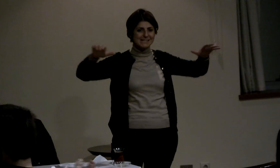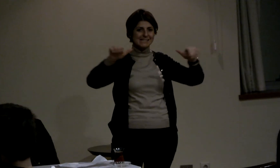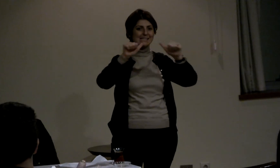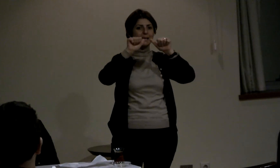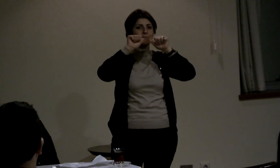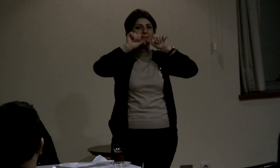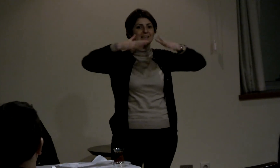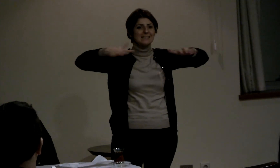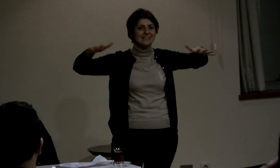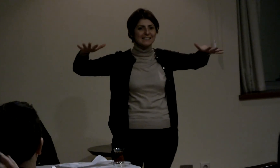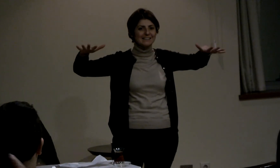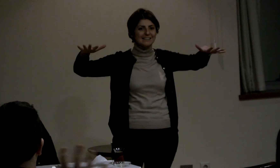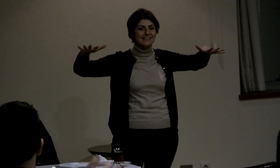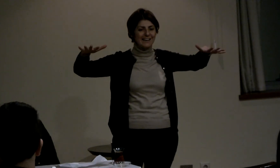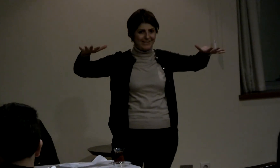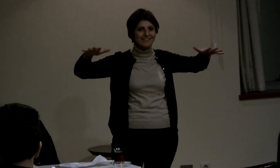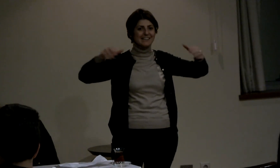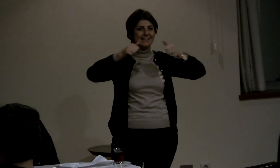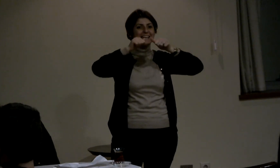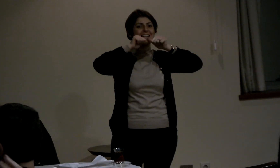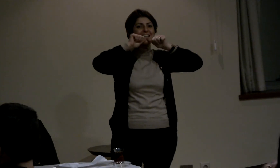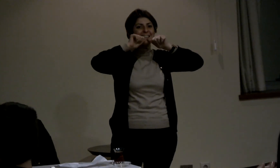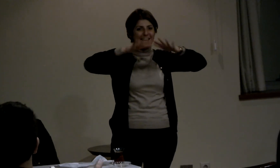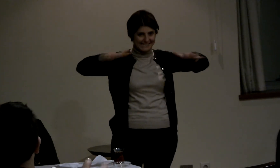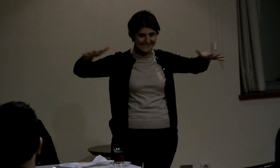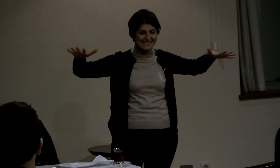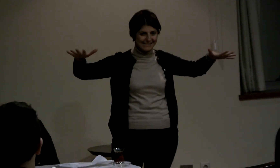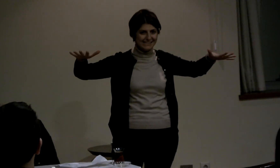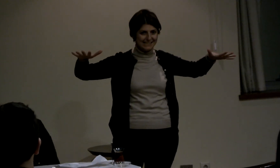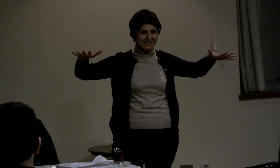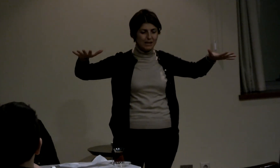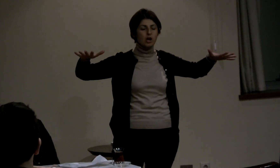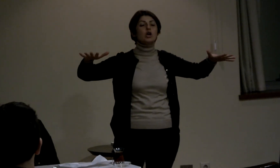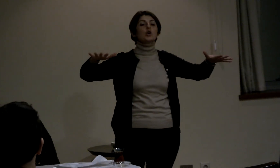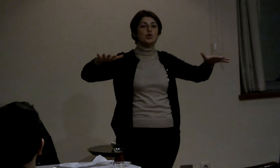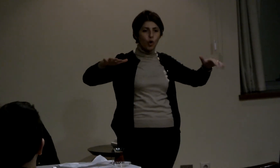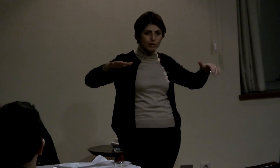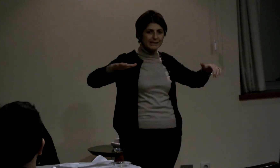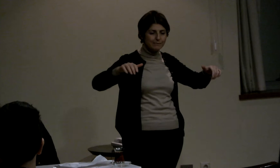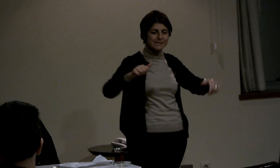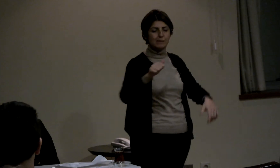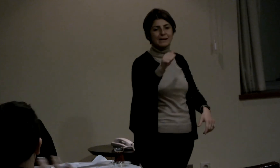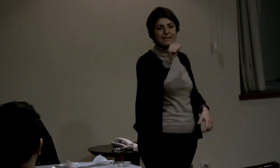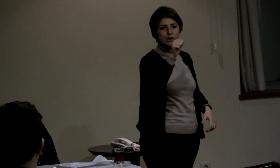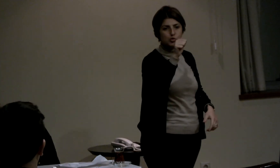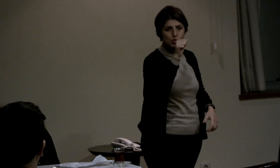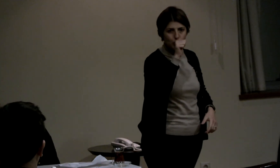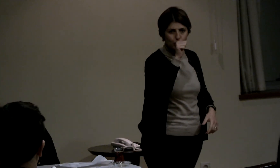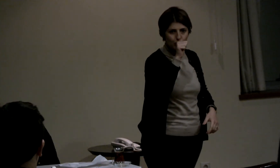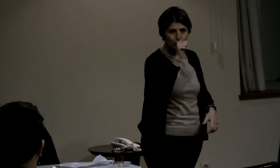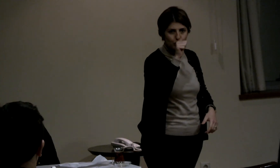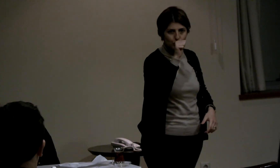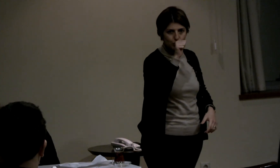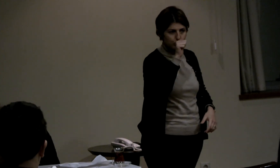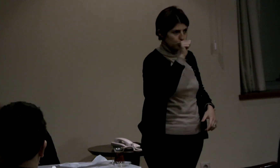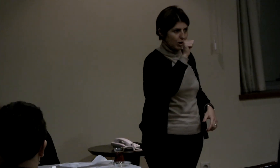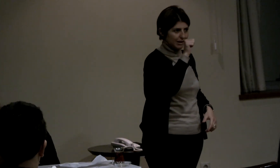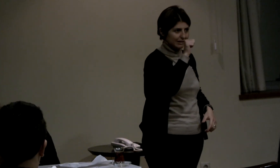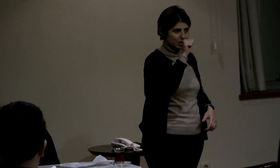hızlı yaptık. Evet. Deniz. Göl dediğimiz zaman yine su. Bu su